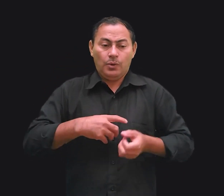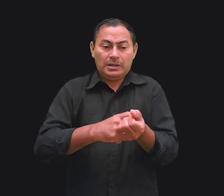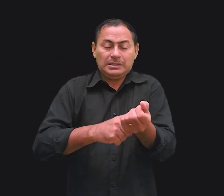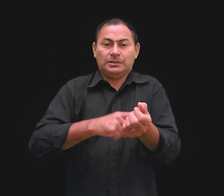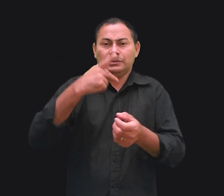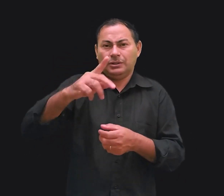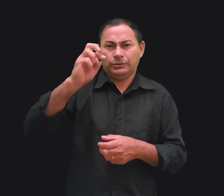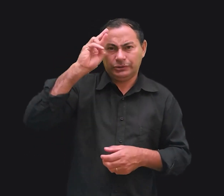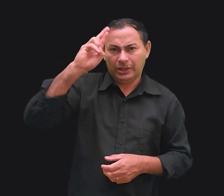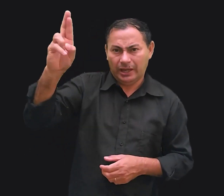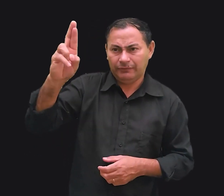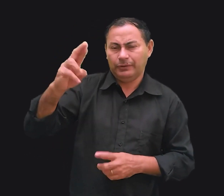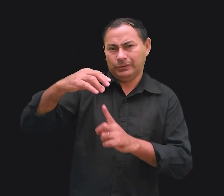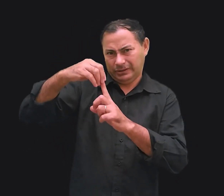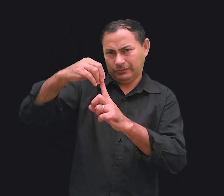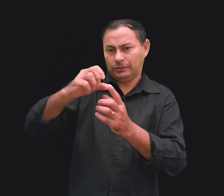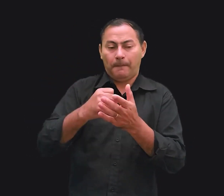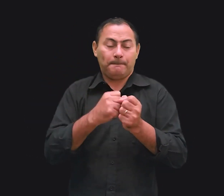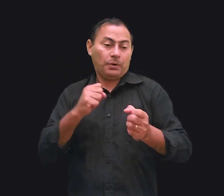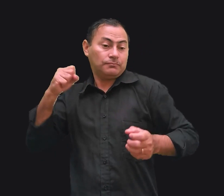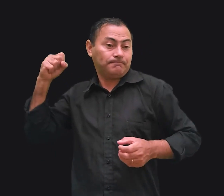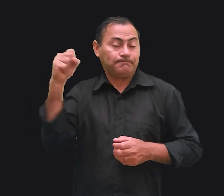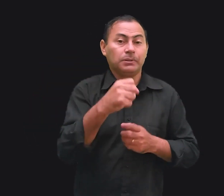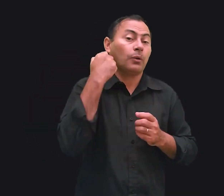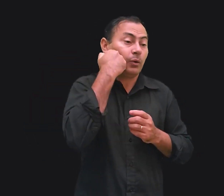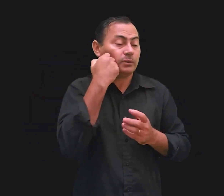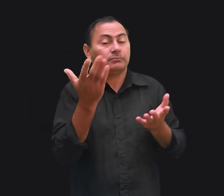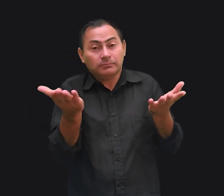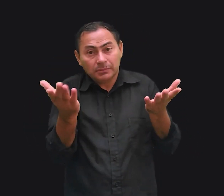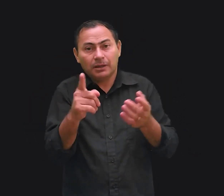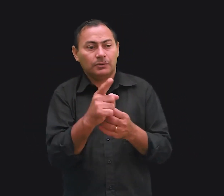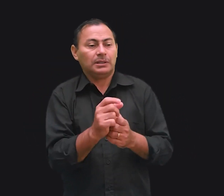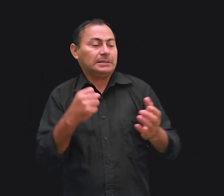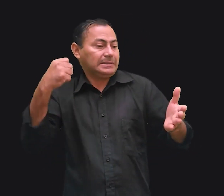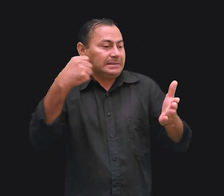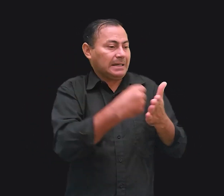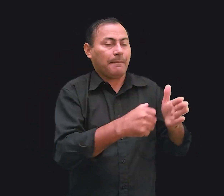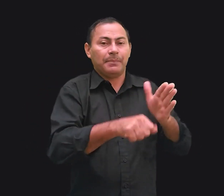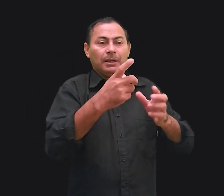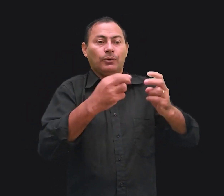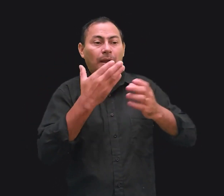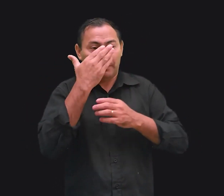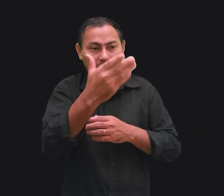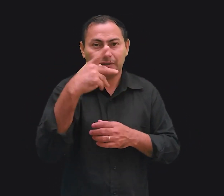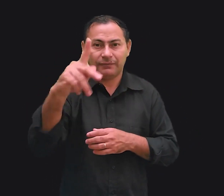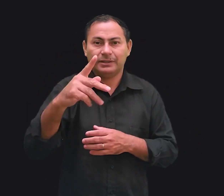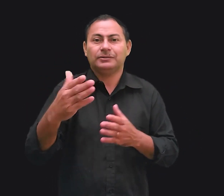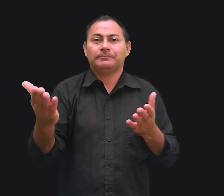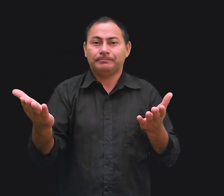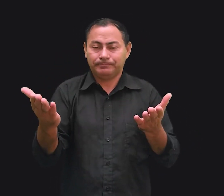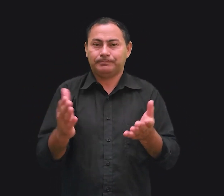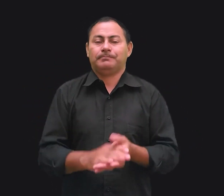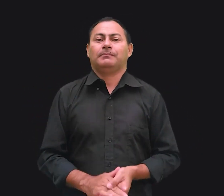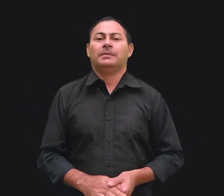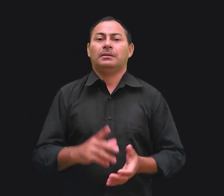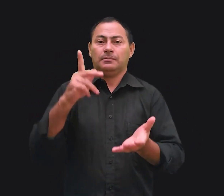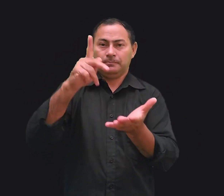com raiva do seu chefe e não possa dar um murro na cara dele, então você esmurra a primeira coisa que aparece na sua frente.